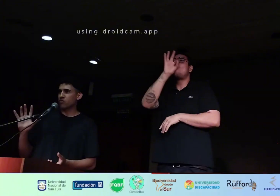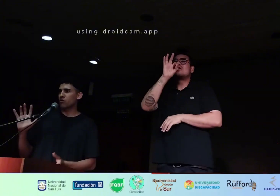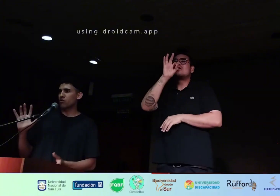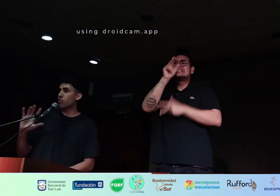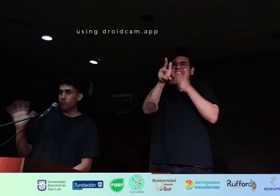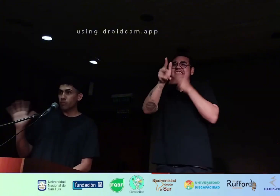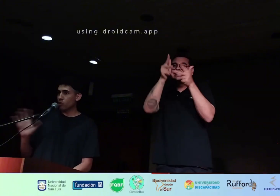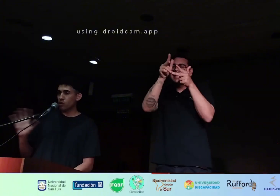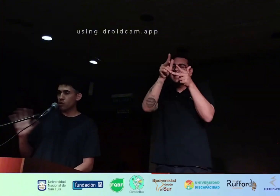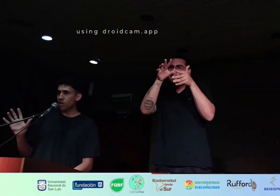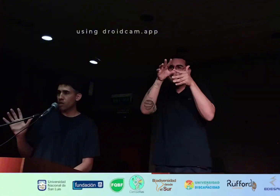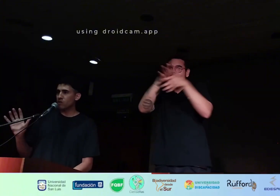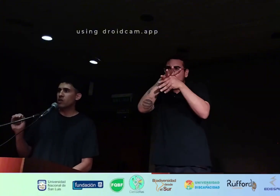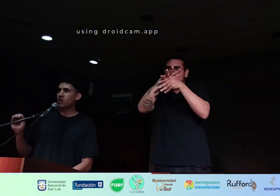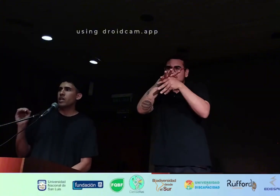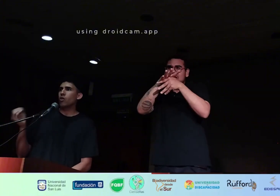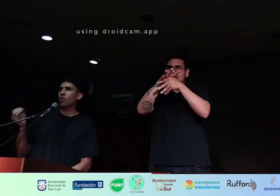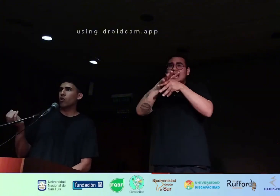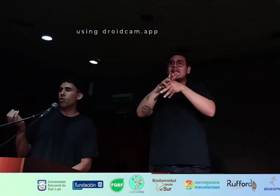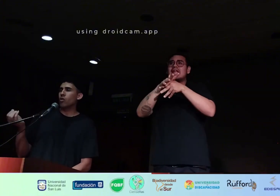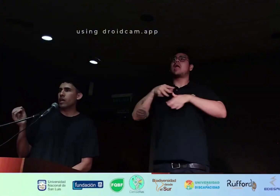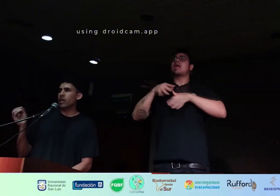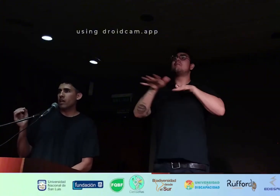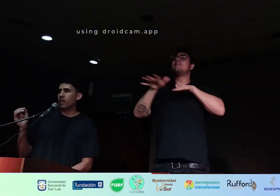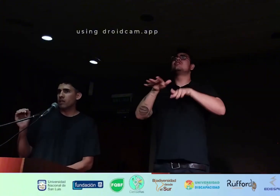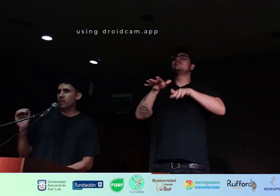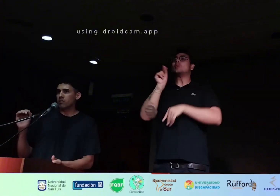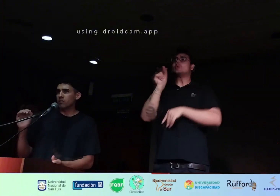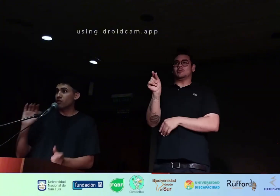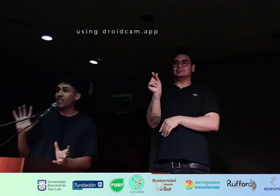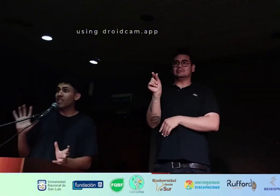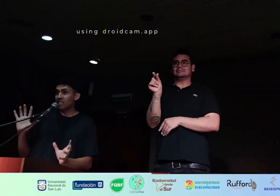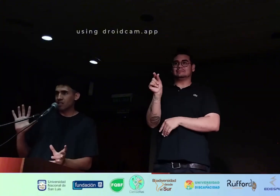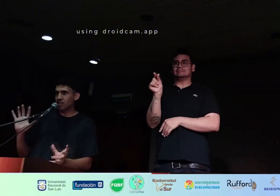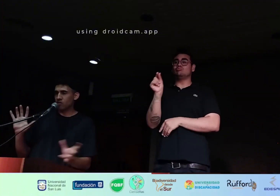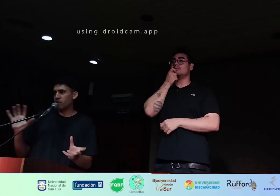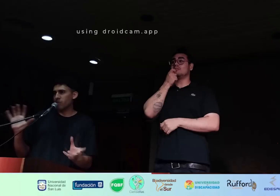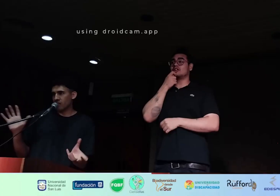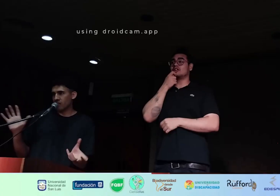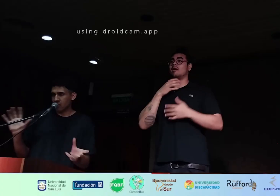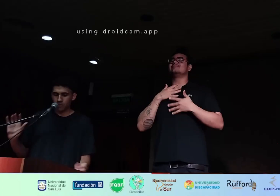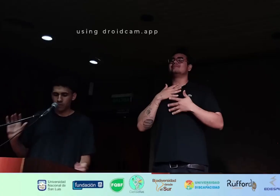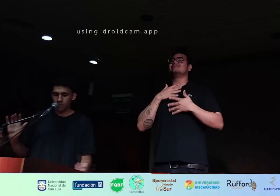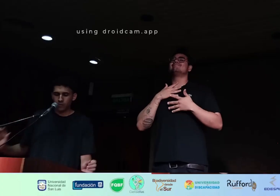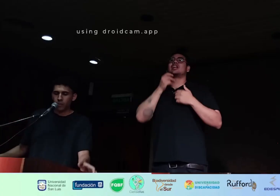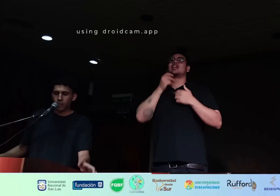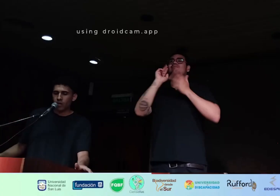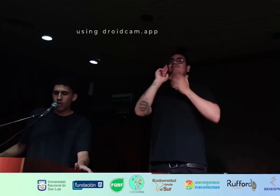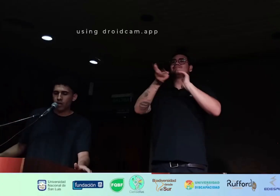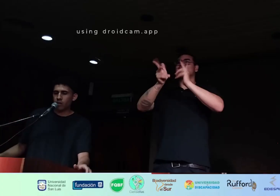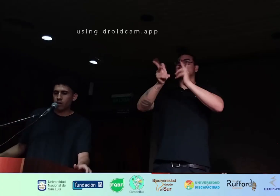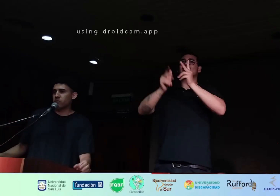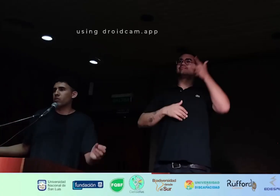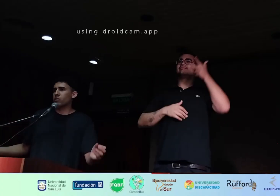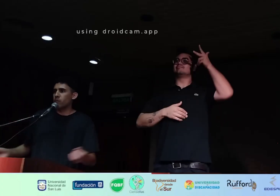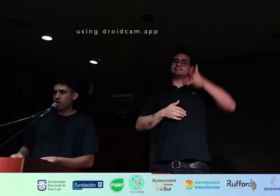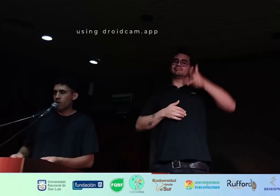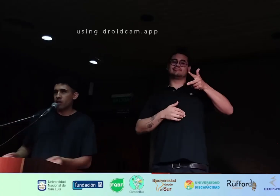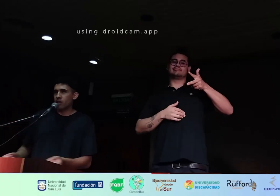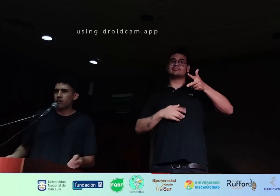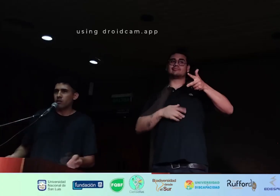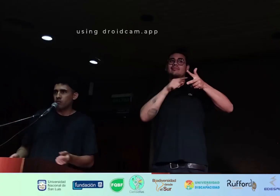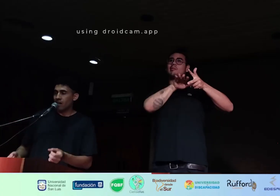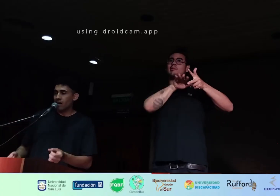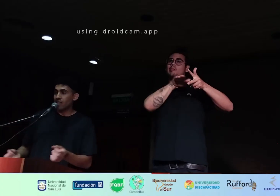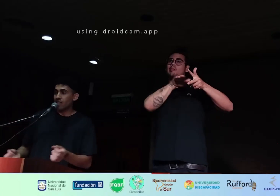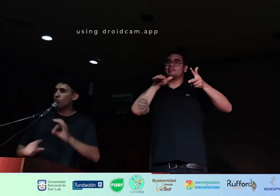son de muy poco movimiento o que son estáticas, que yo le llamé estáticas. No sé, por ejemplo,